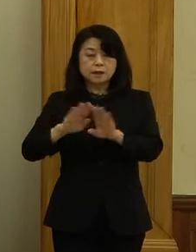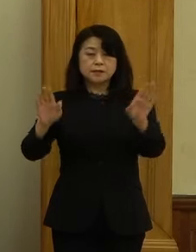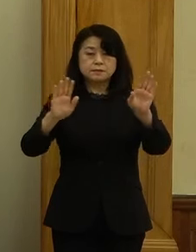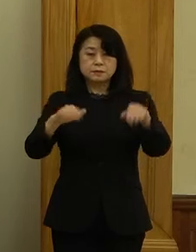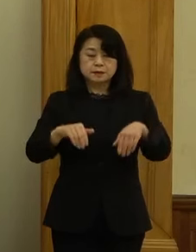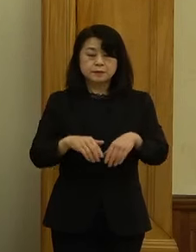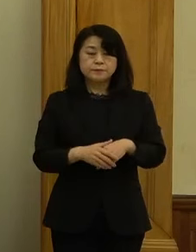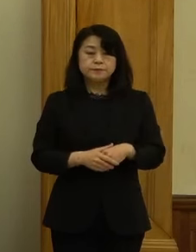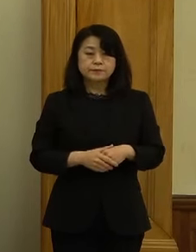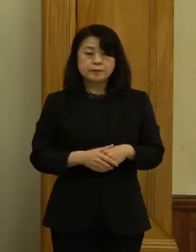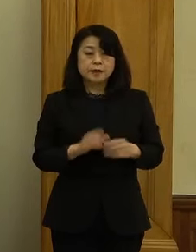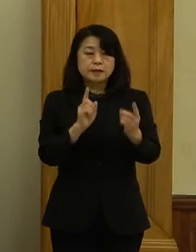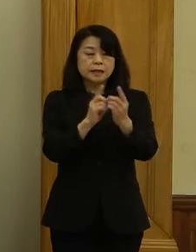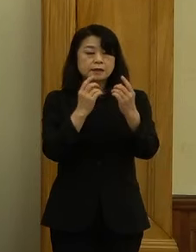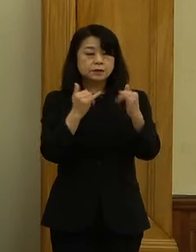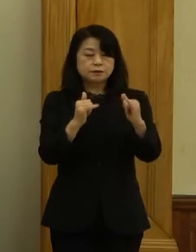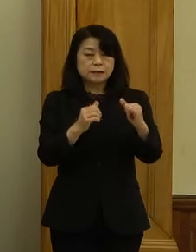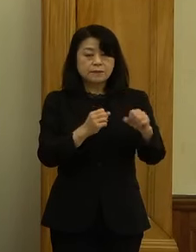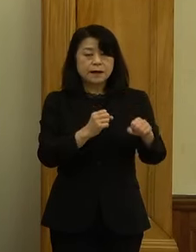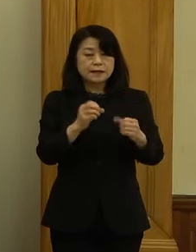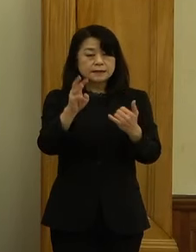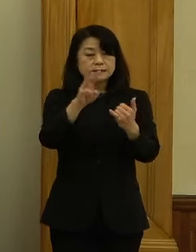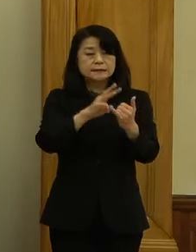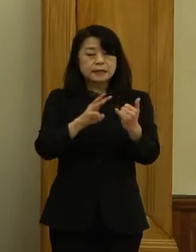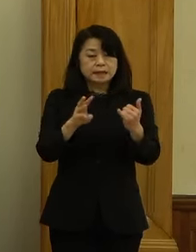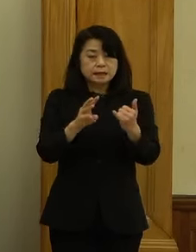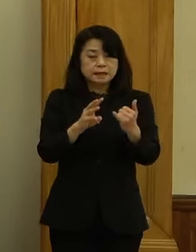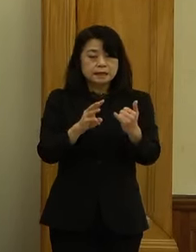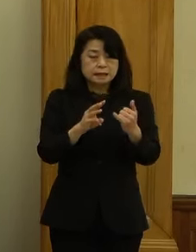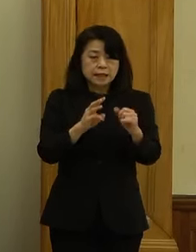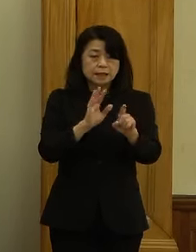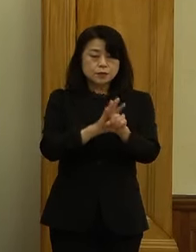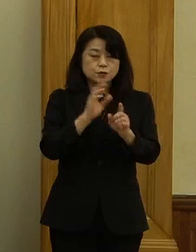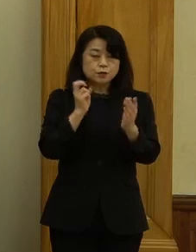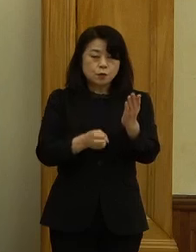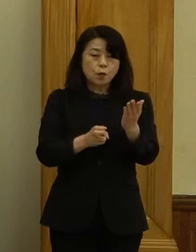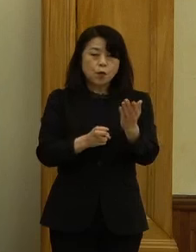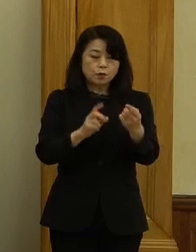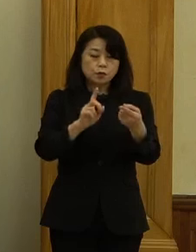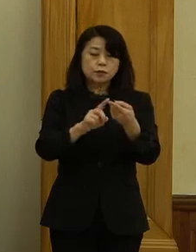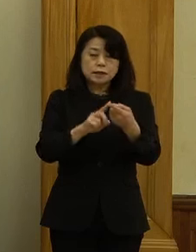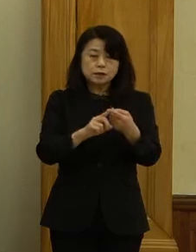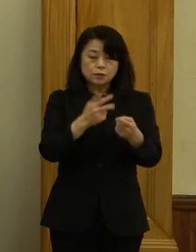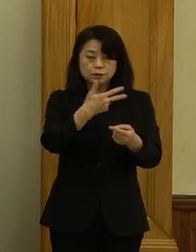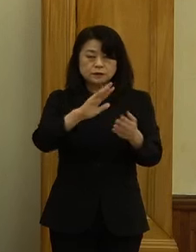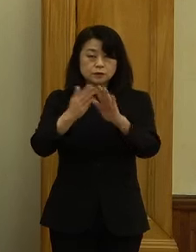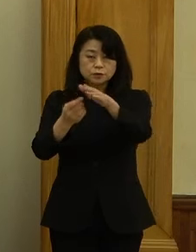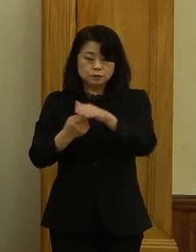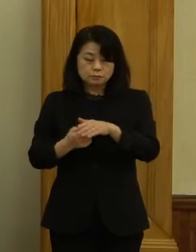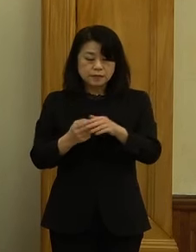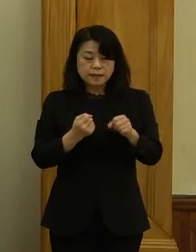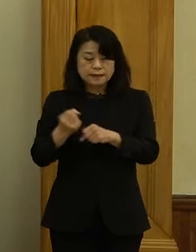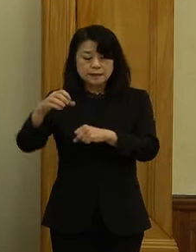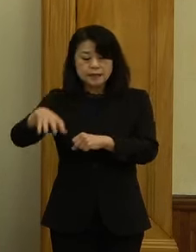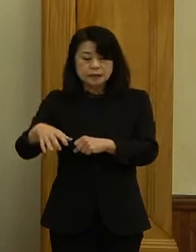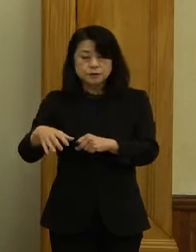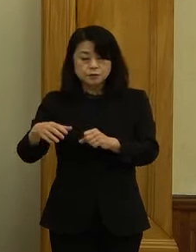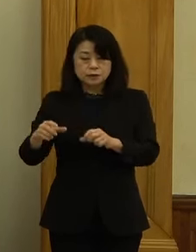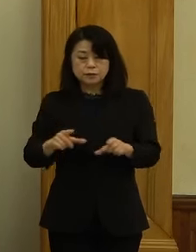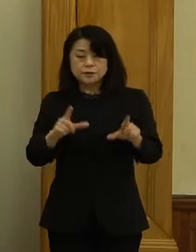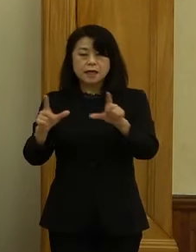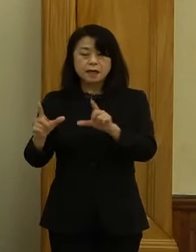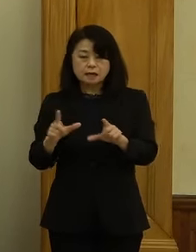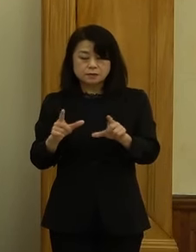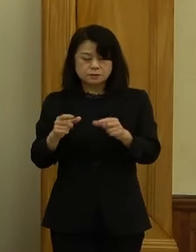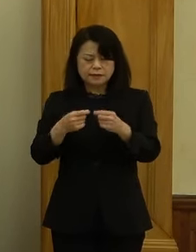た対象者は災害救助法適用市町村のうち避難所での避難生活が長期に